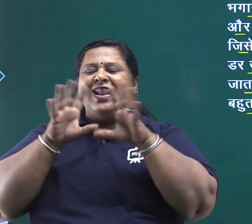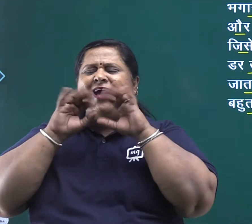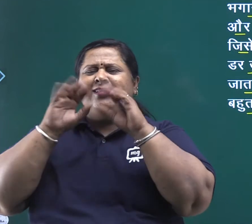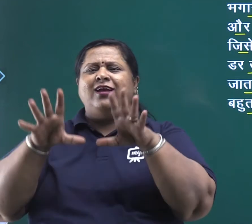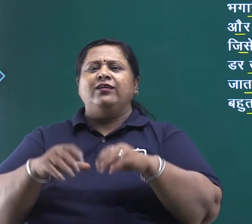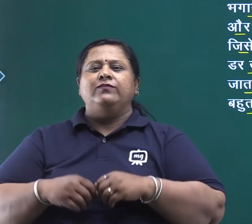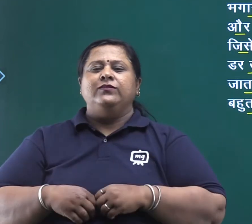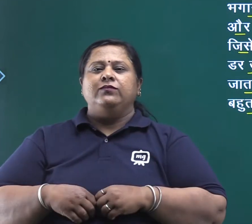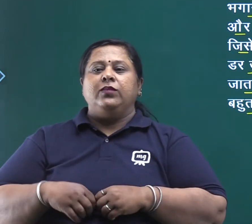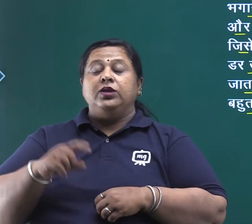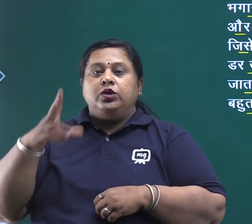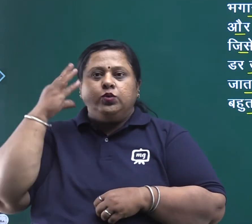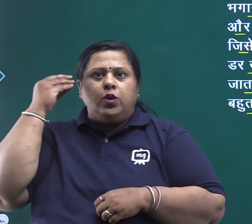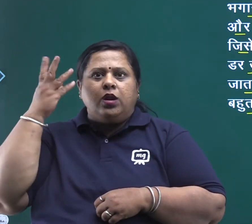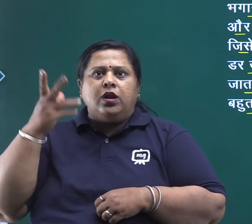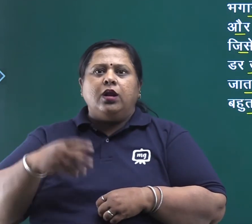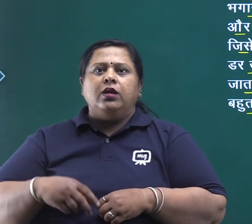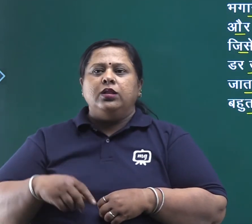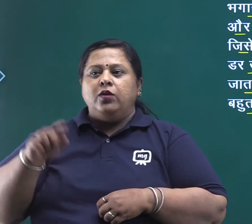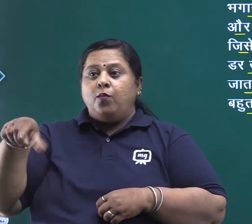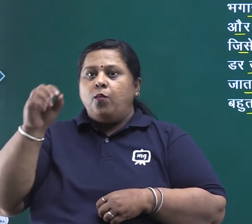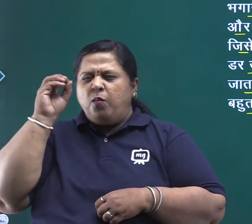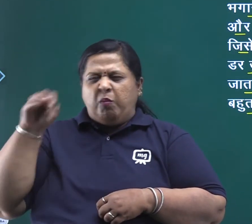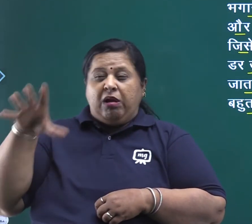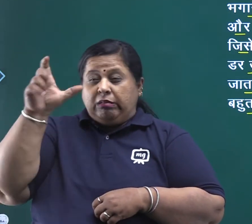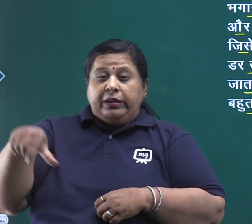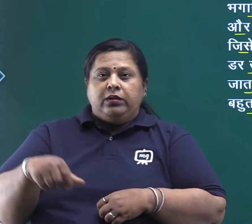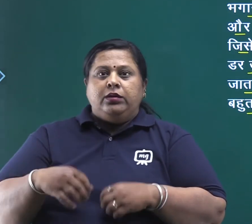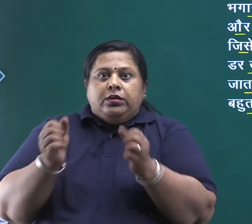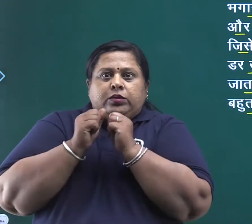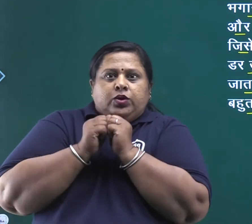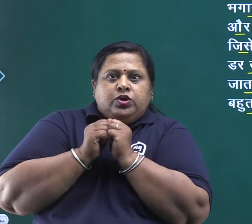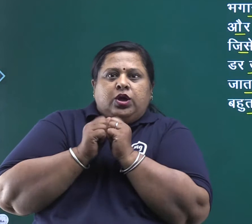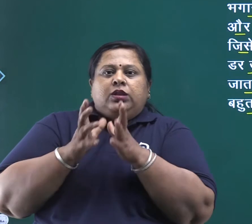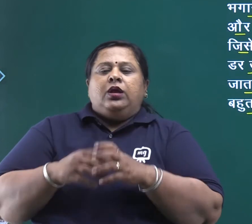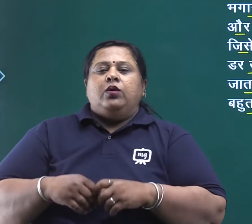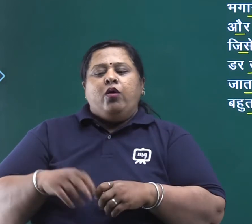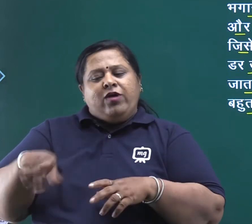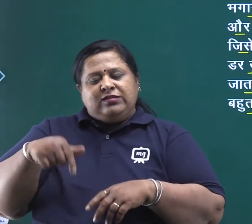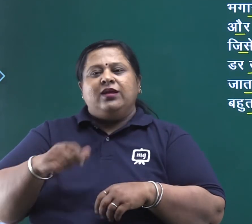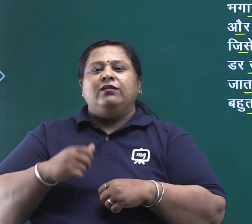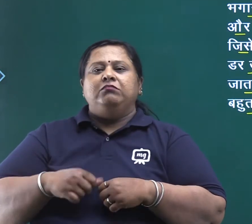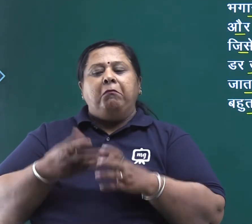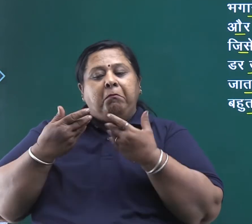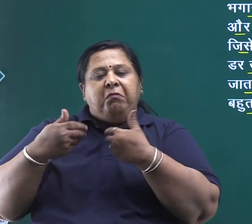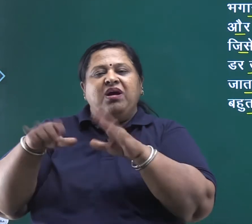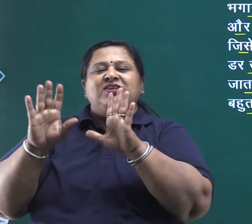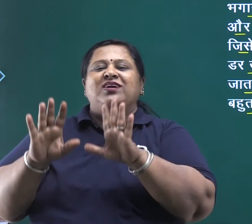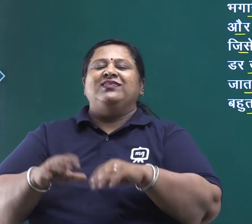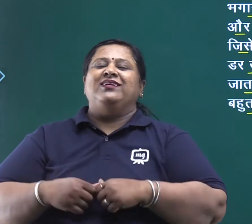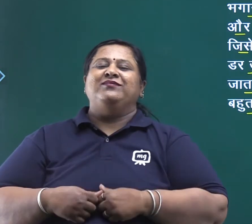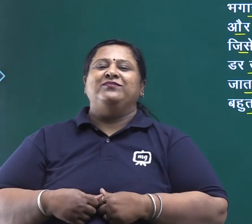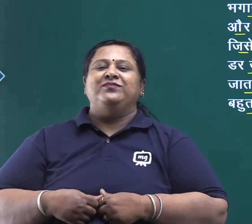है, जिसे सुनकर वह दुष्ट व्यक्ति डर जाता है और वहाँ से भाग जाता